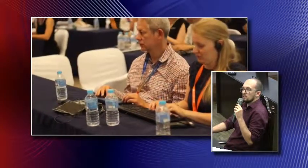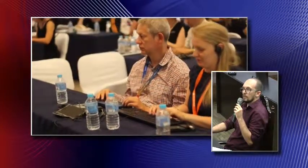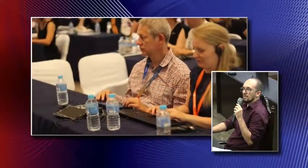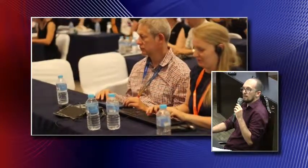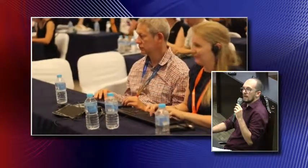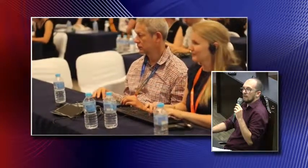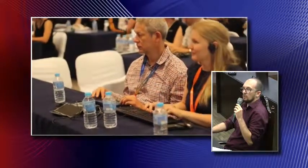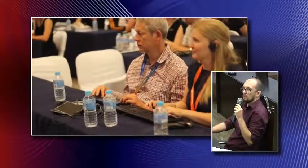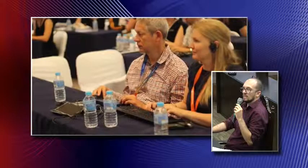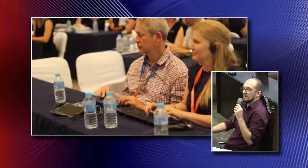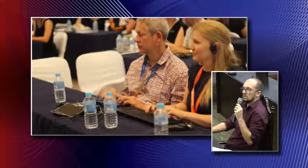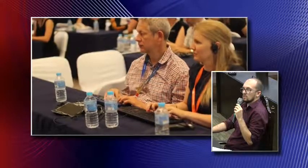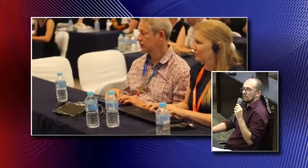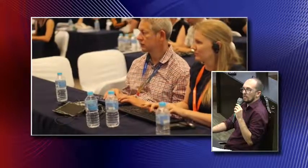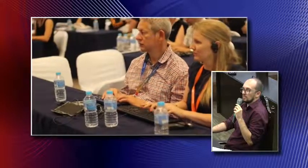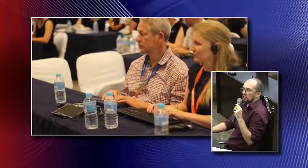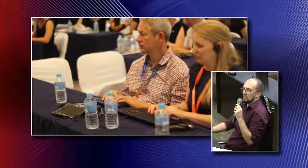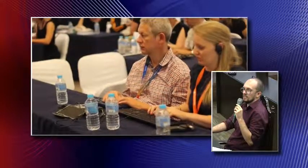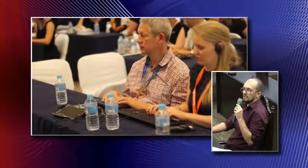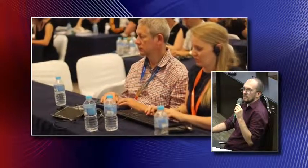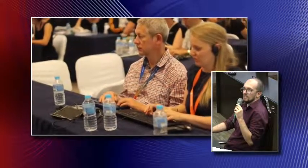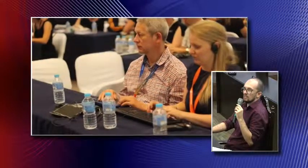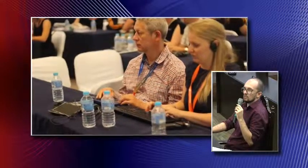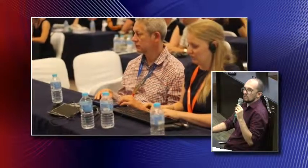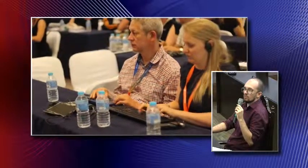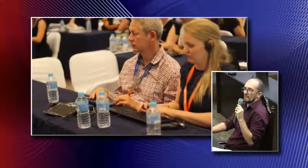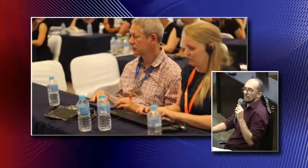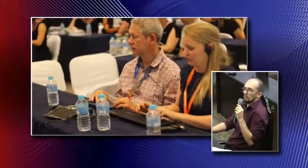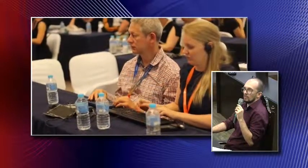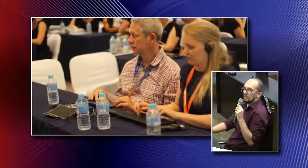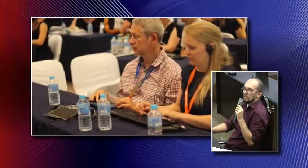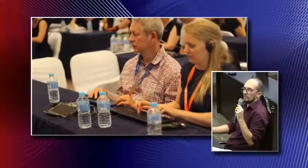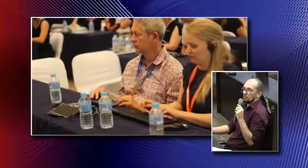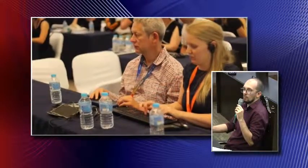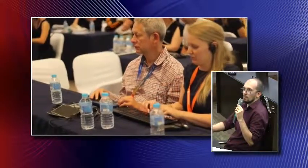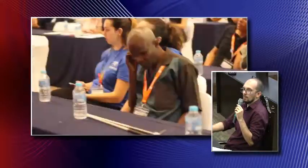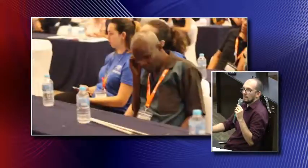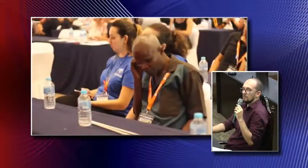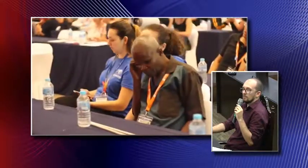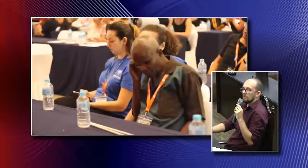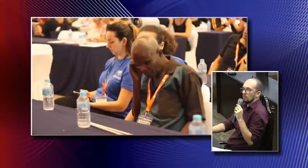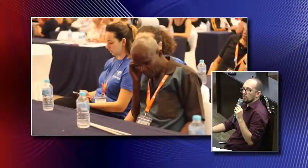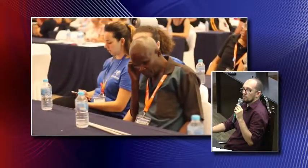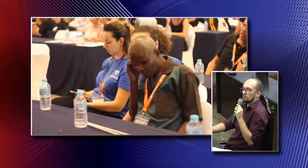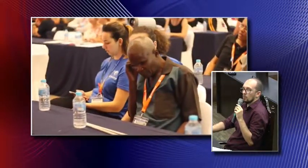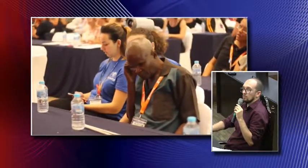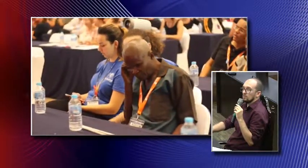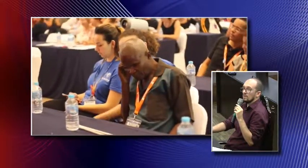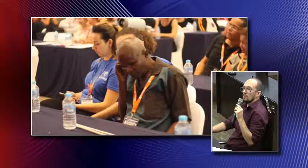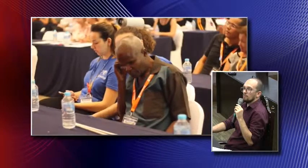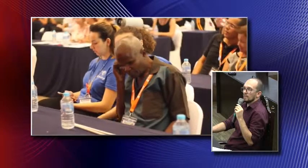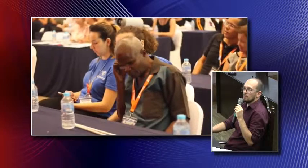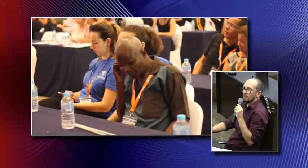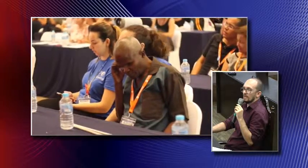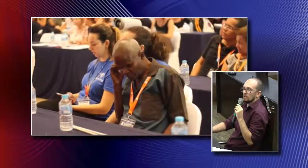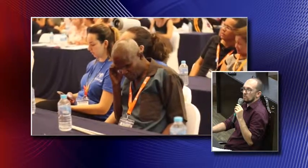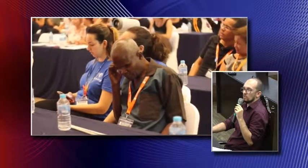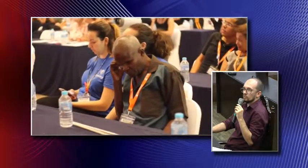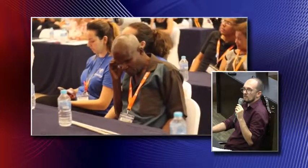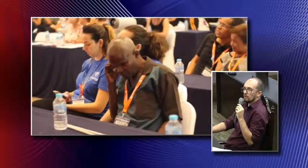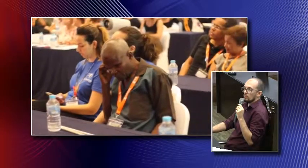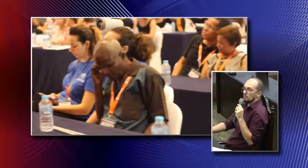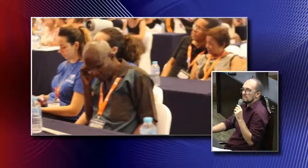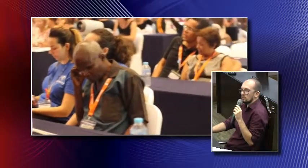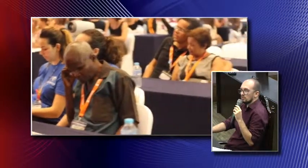Aqui existe uma linha braille, onde a guia digita e a pessoa vai lendo ao lado ali um equipamento que mostra os pontos. Fala ampliada, um